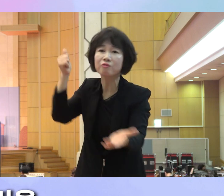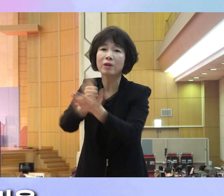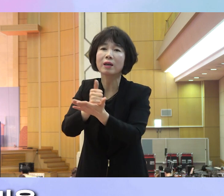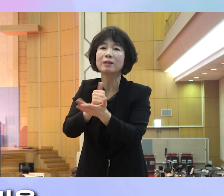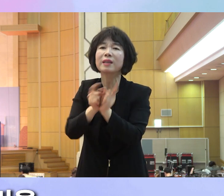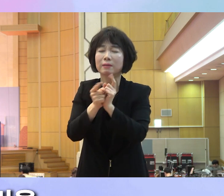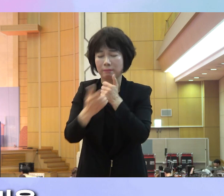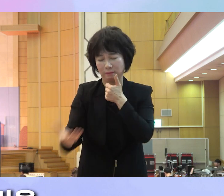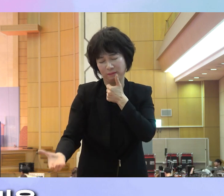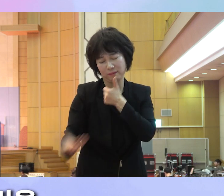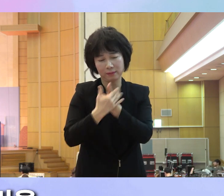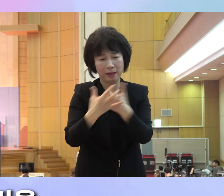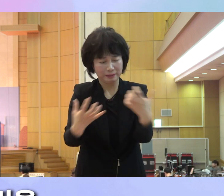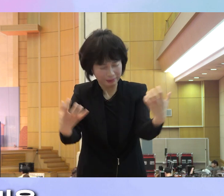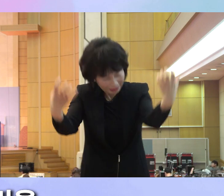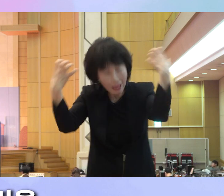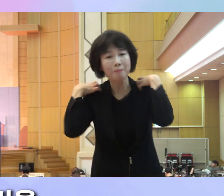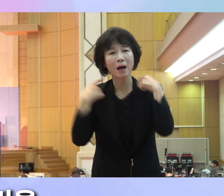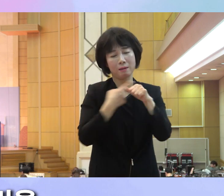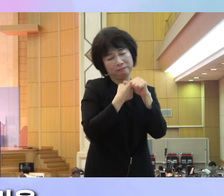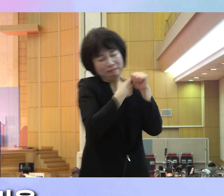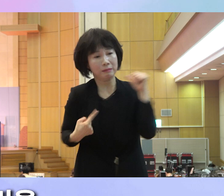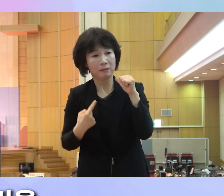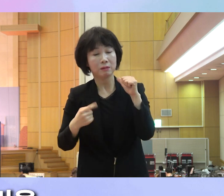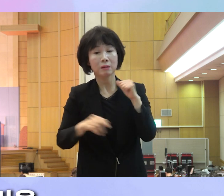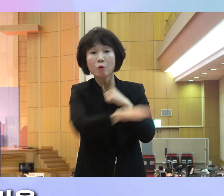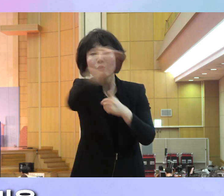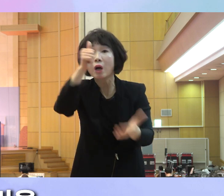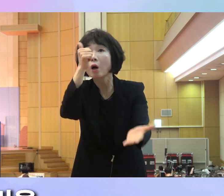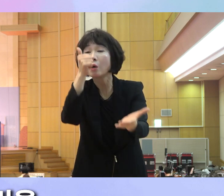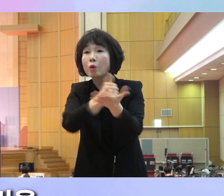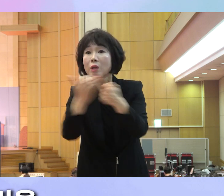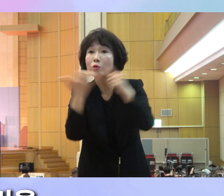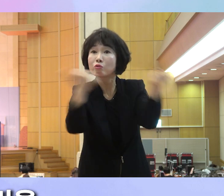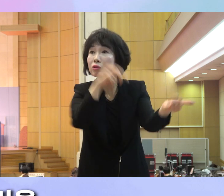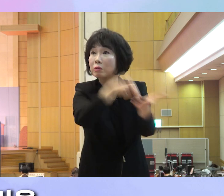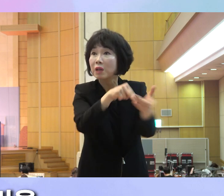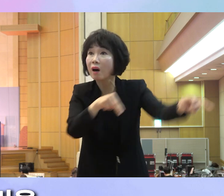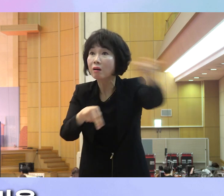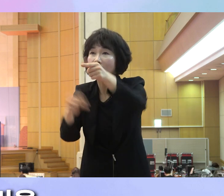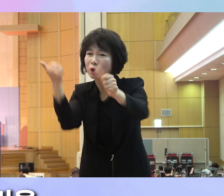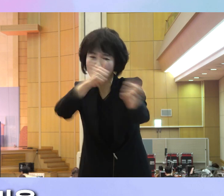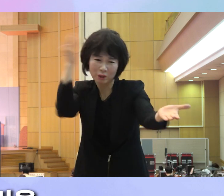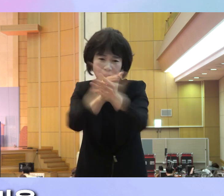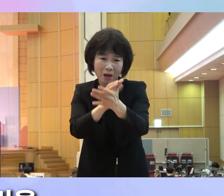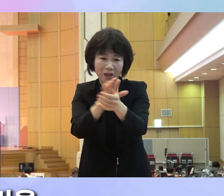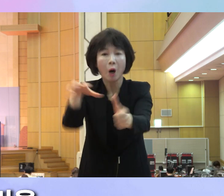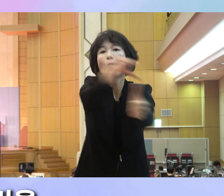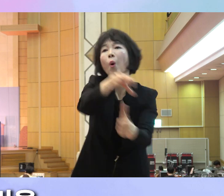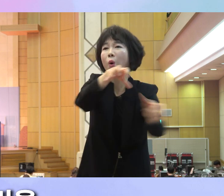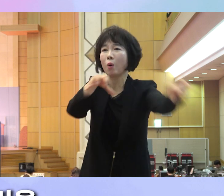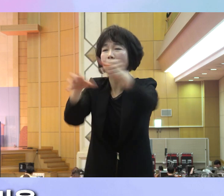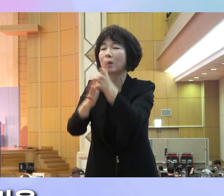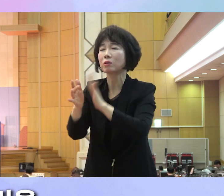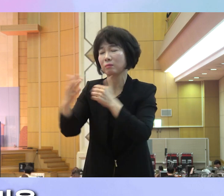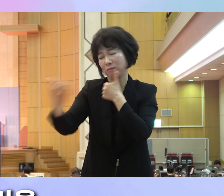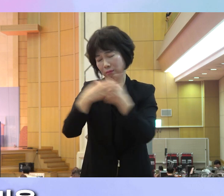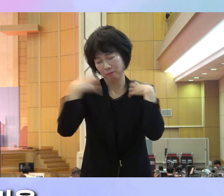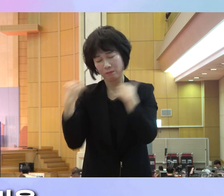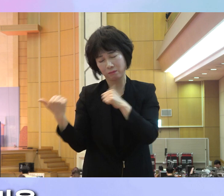죄를 대신 담당하시고 우리가 죽어야 할 자리에 대신 십자가에 못 박혀 죽으심으로